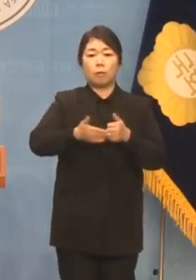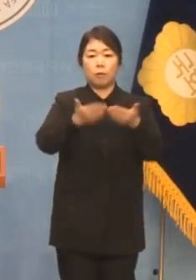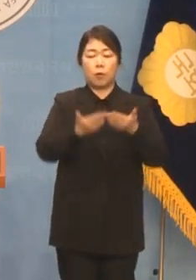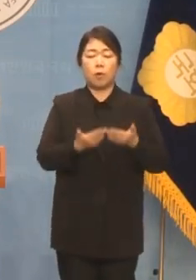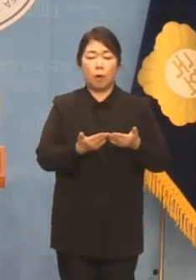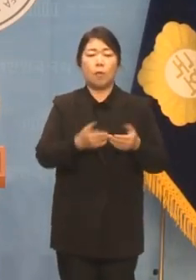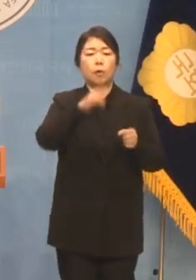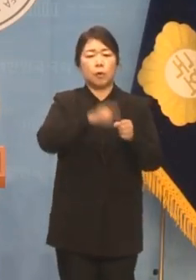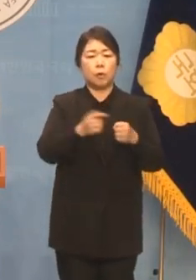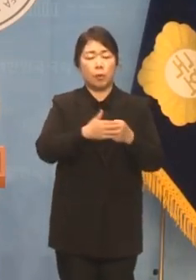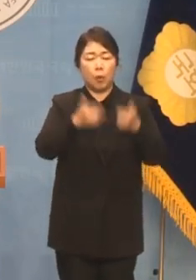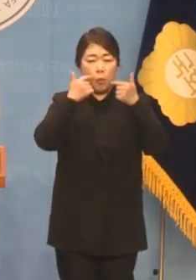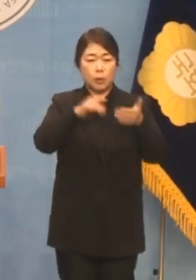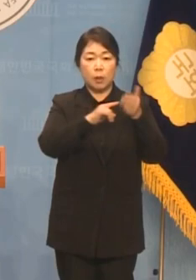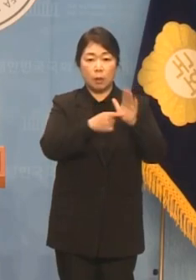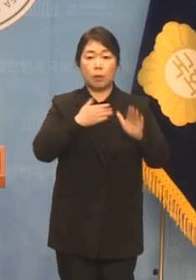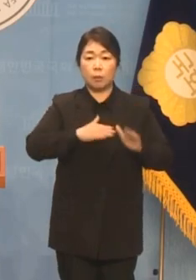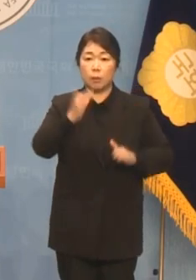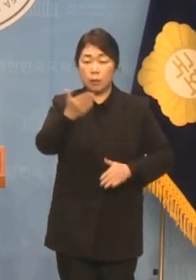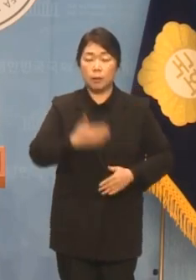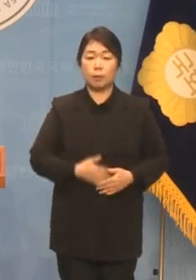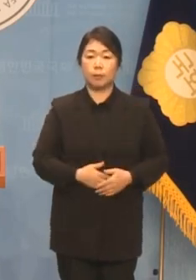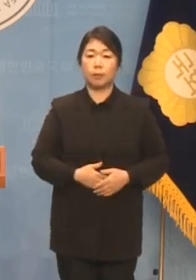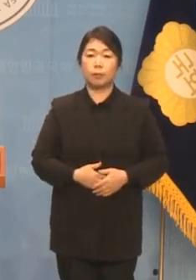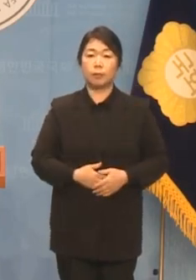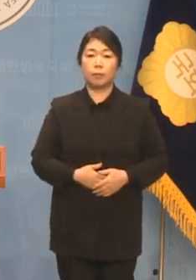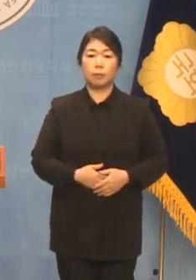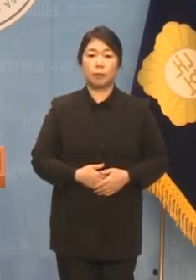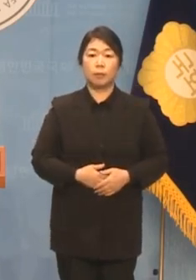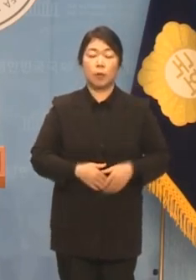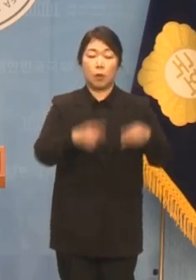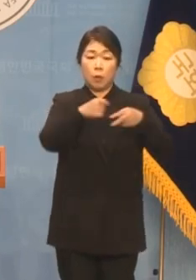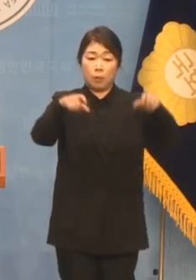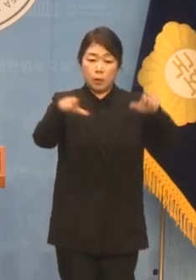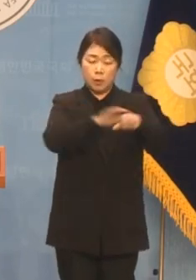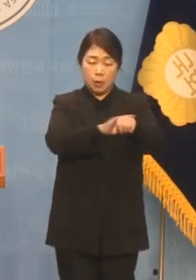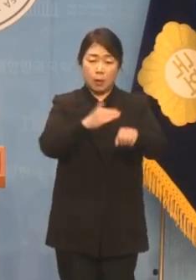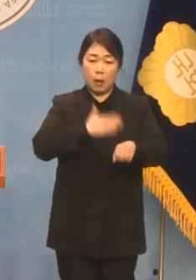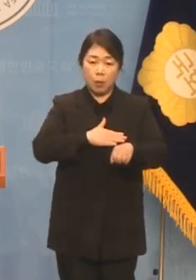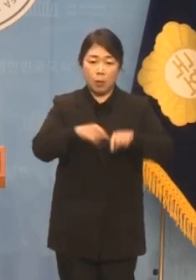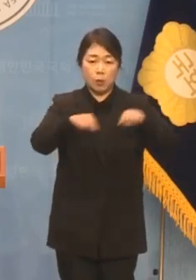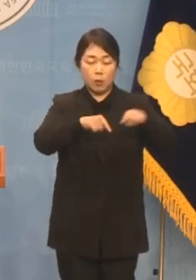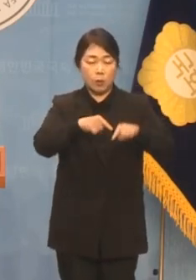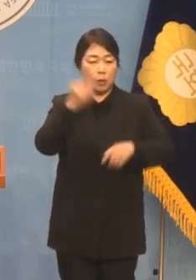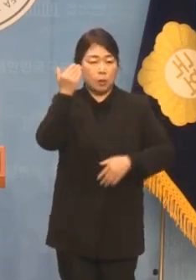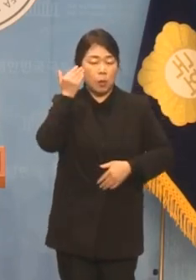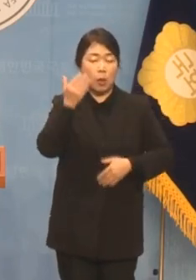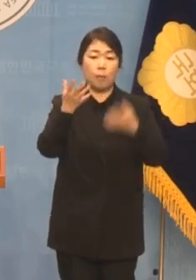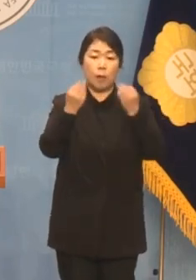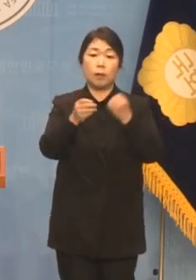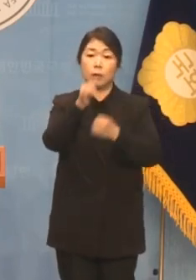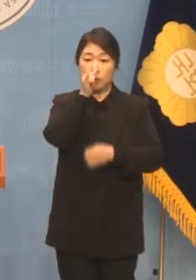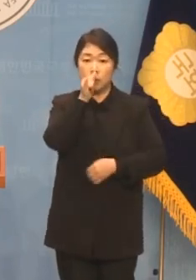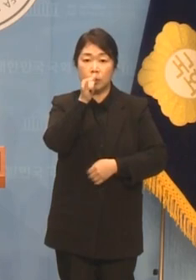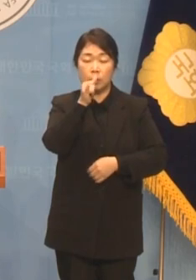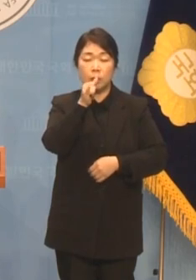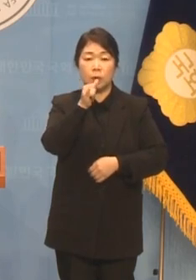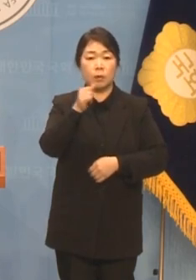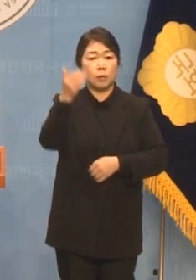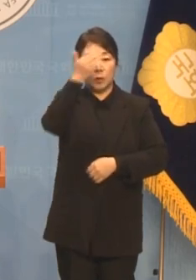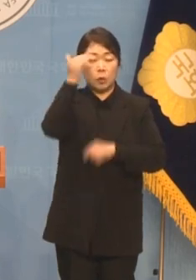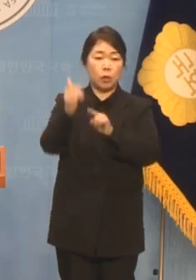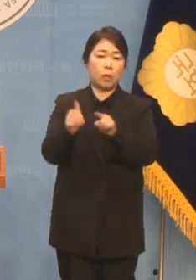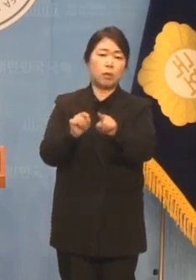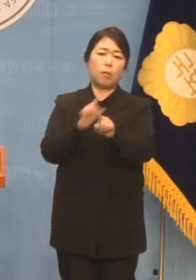언론을 통해 명확히 밝혔다 서대문갑 지역을 잘 알며 정치적 소이 있는 청년이 그 한명뿐인